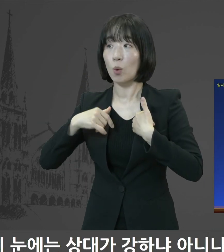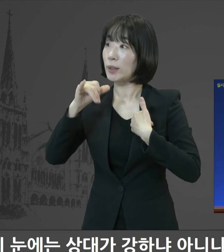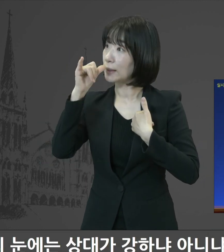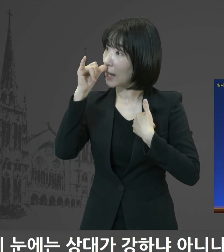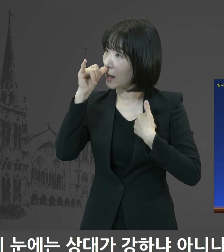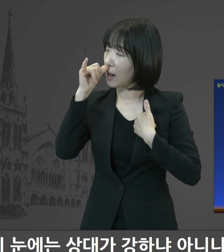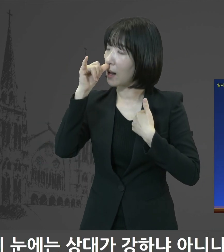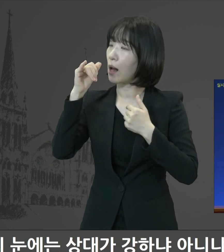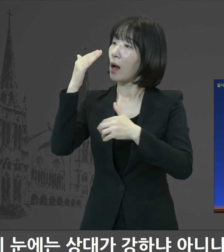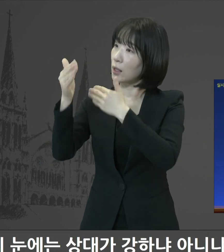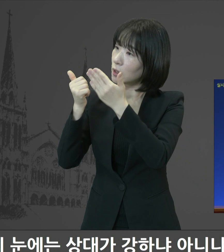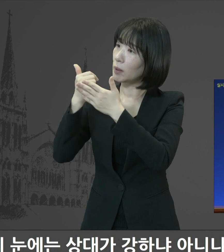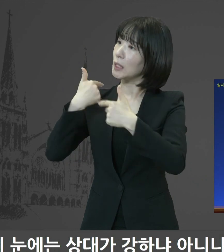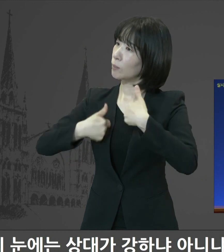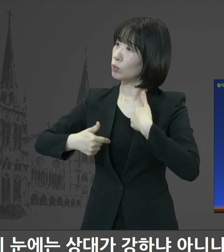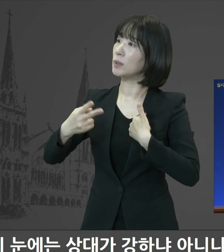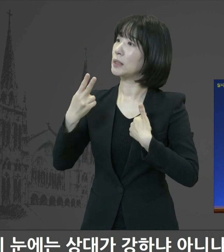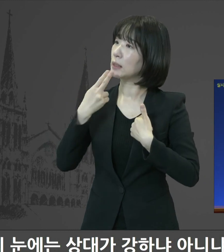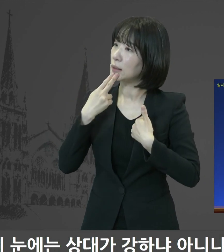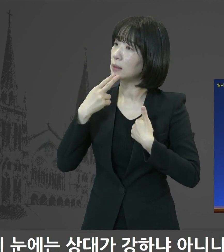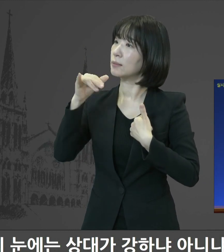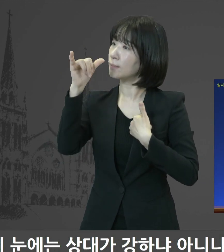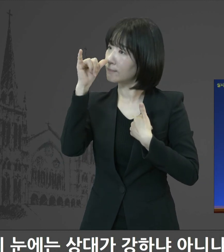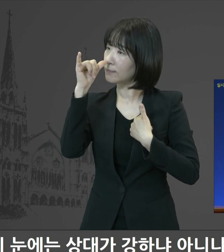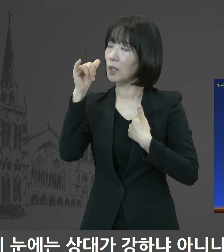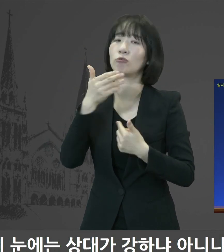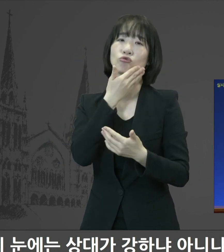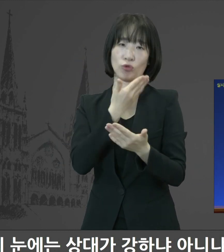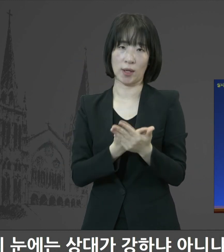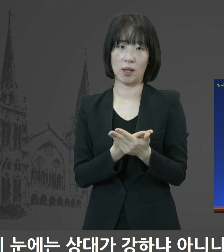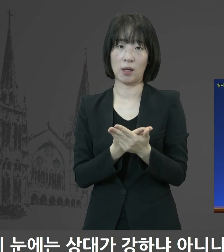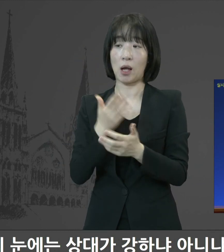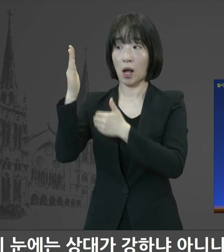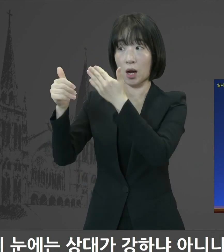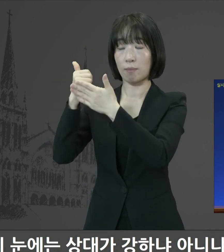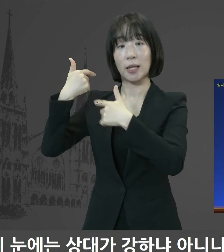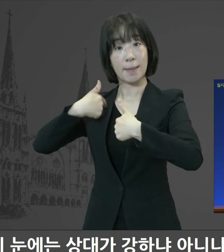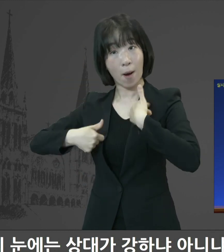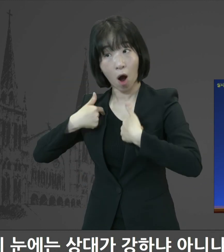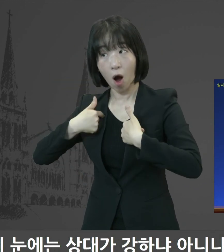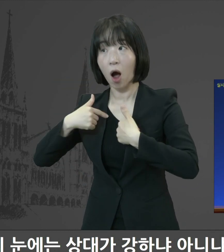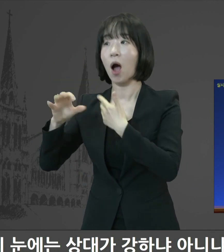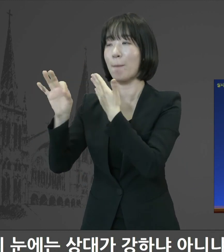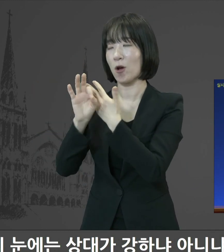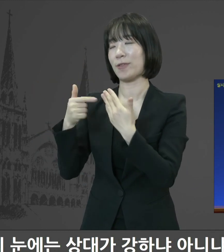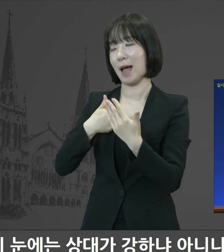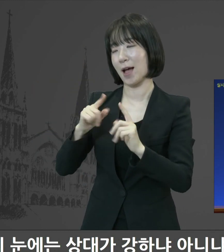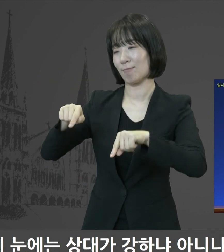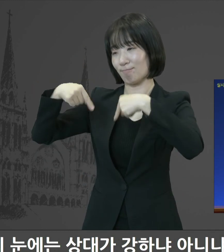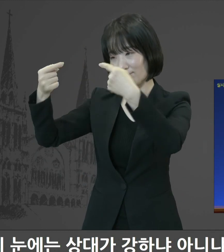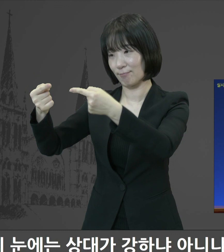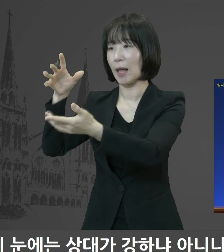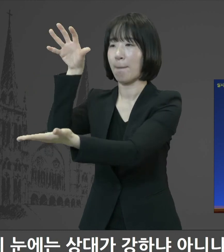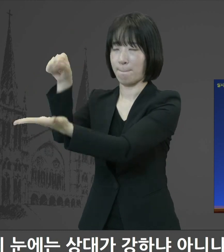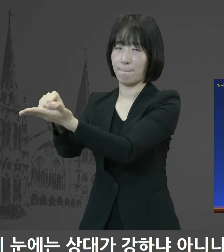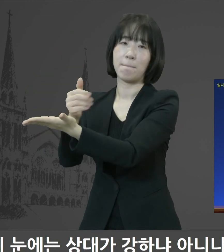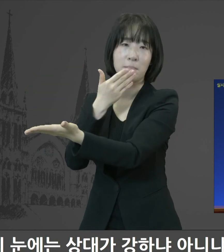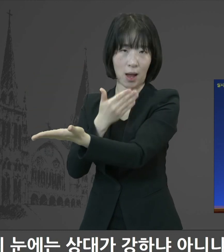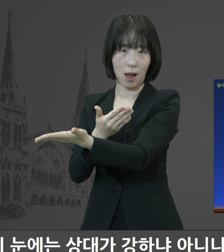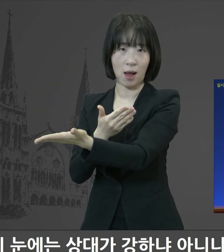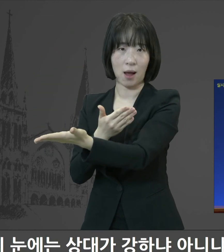중요했습니다. 하나님이 기뻐하시면 우리는 반드시 들어가리라. 그러므로 그 뜻을 거역하지